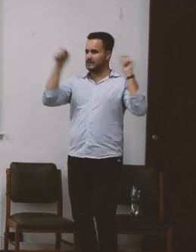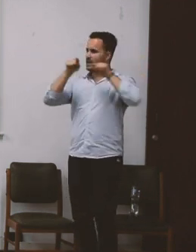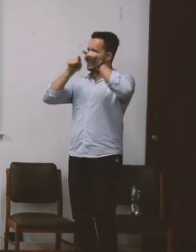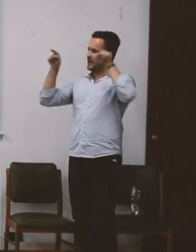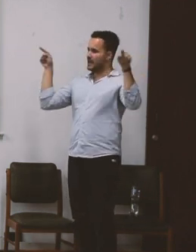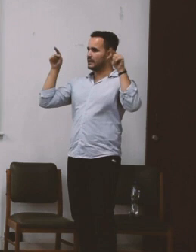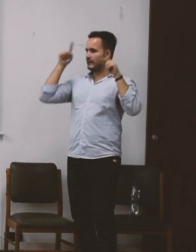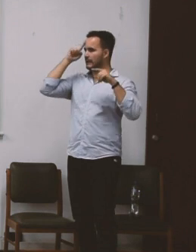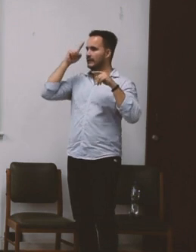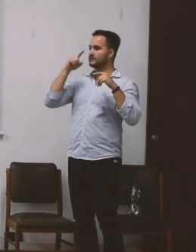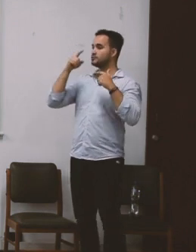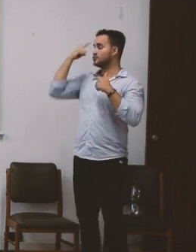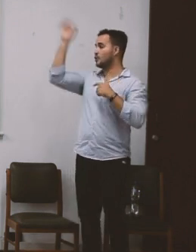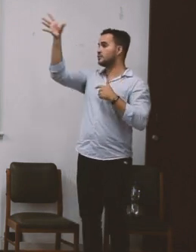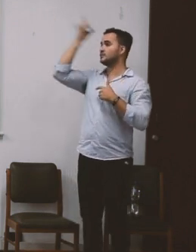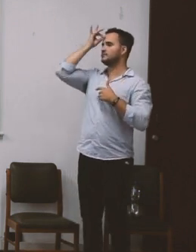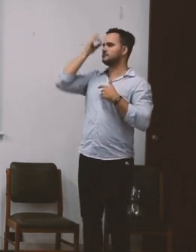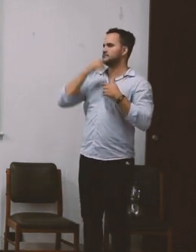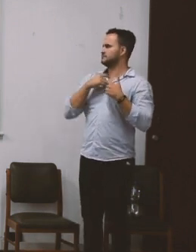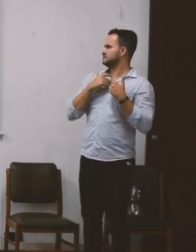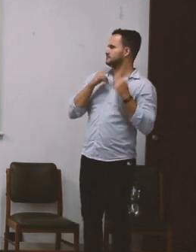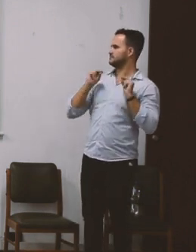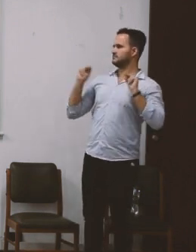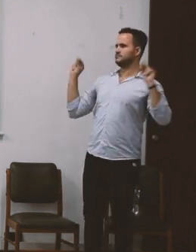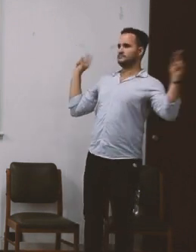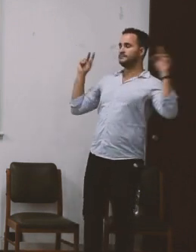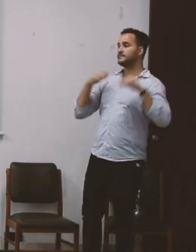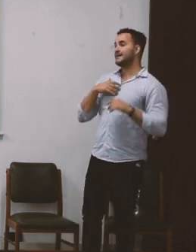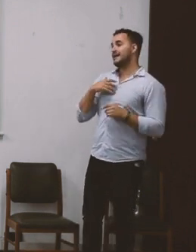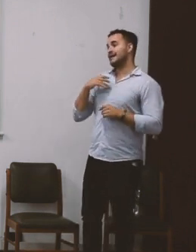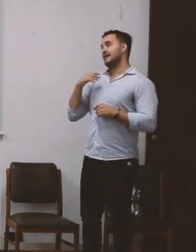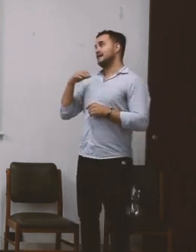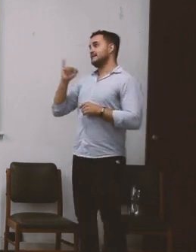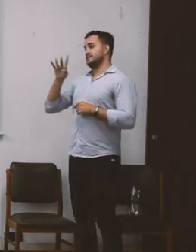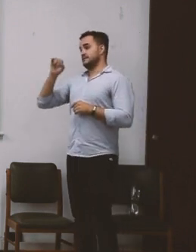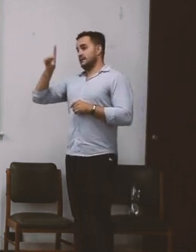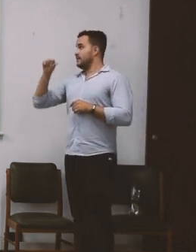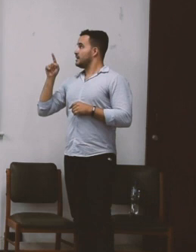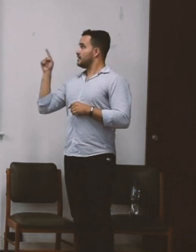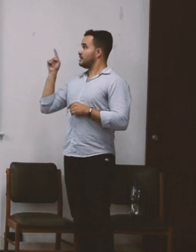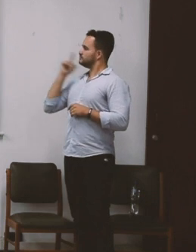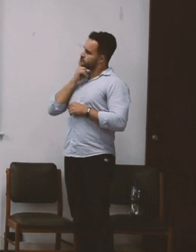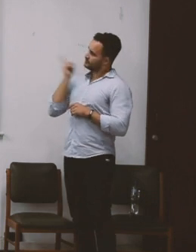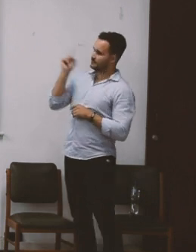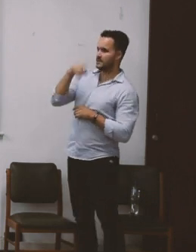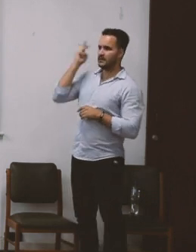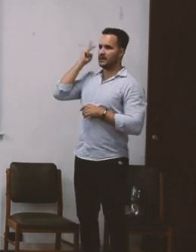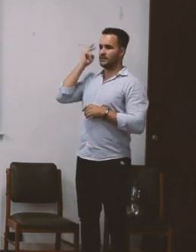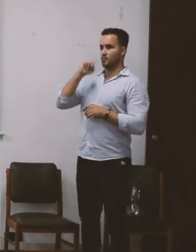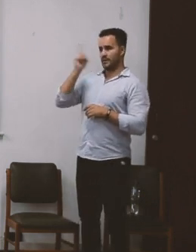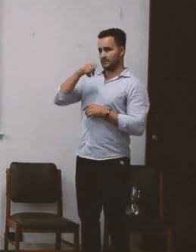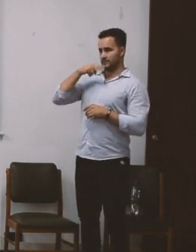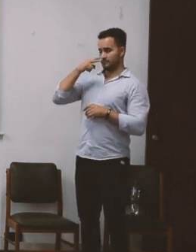crean interdependencias. Isabela no es indígena y forma parte de una de las familias más ricas de Guatemala. Así